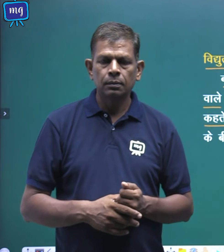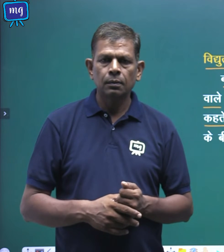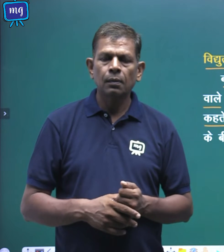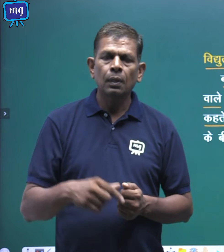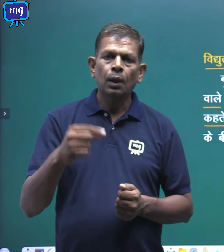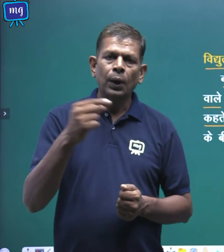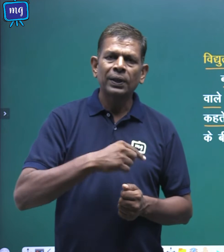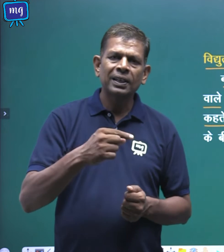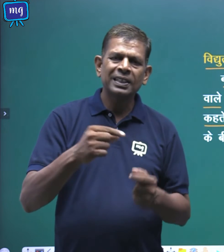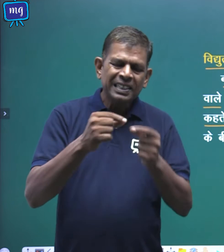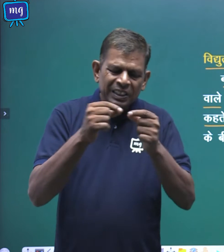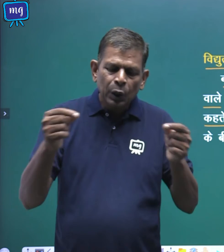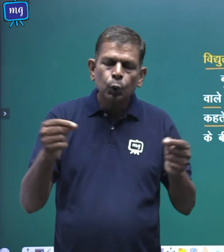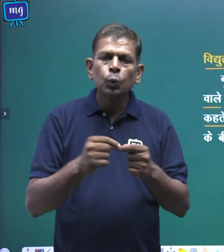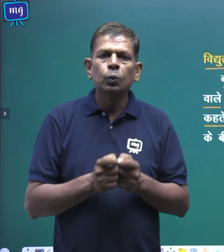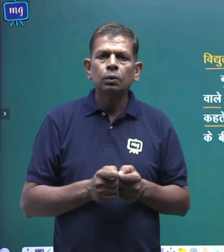यह तंतु